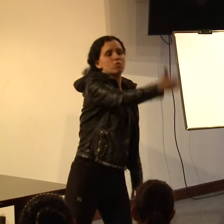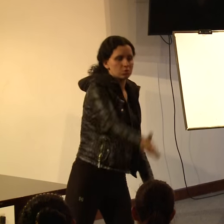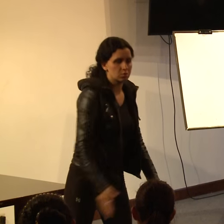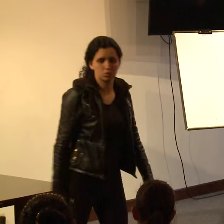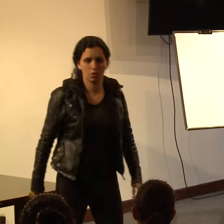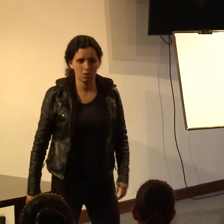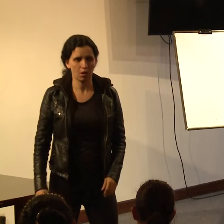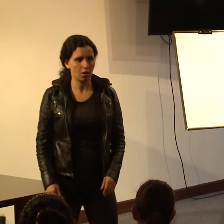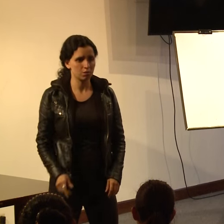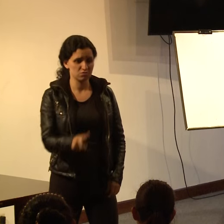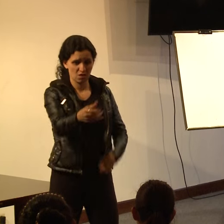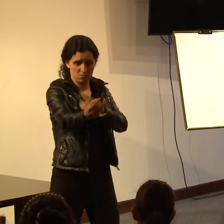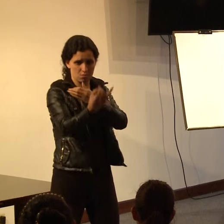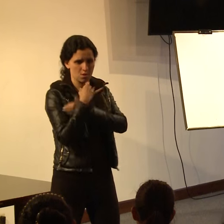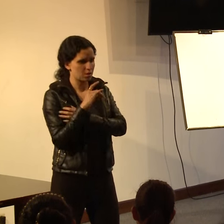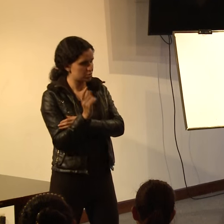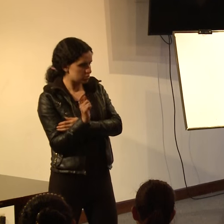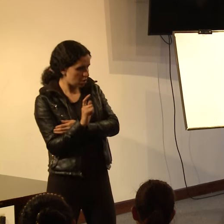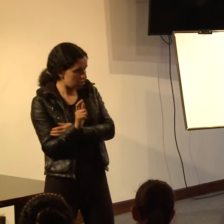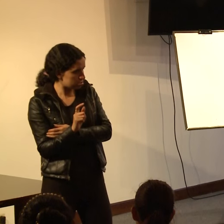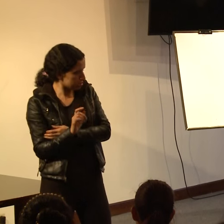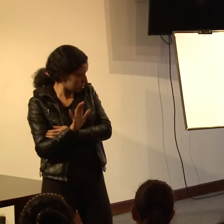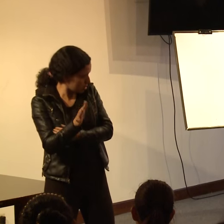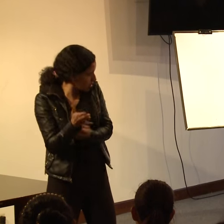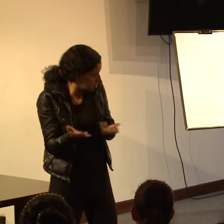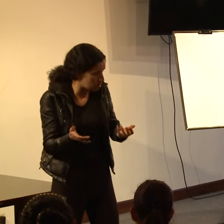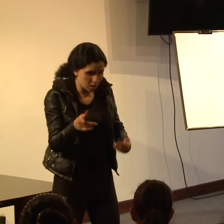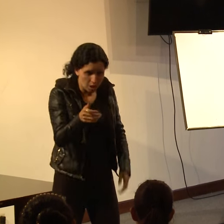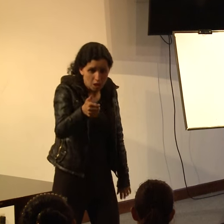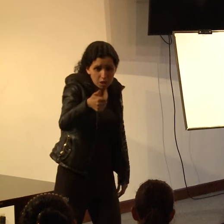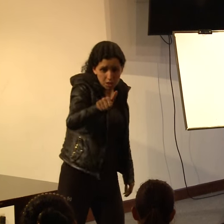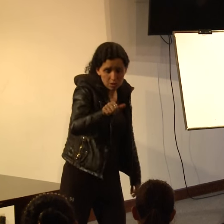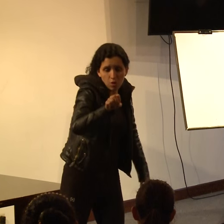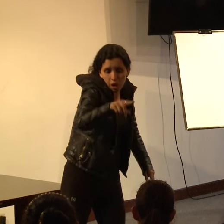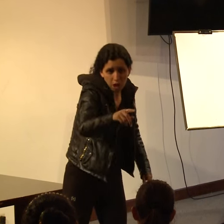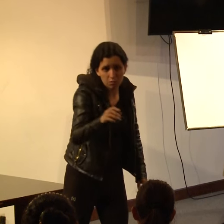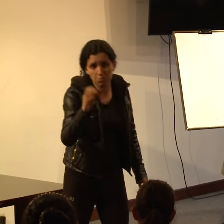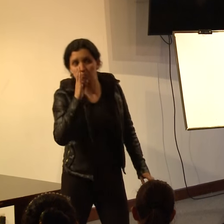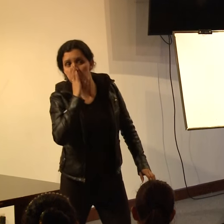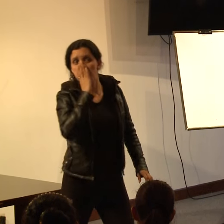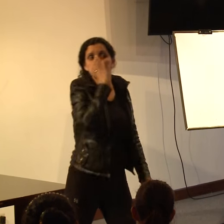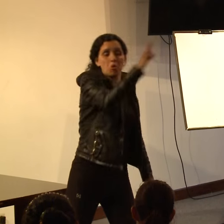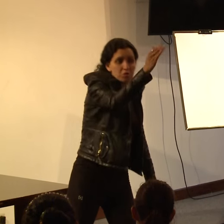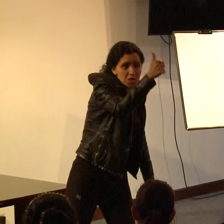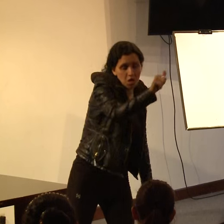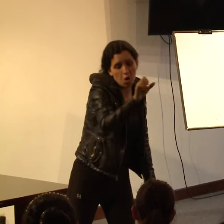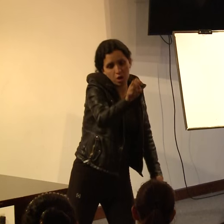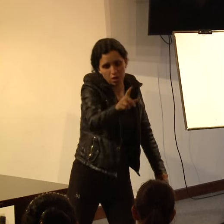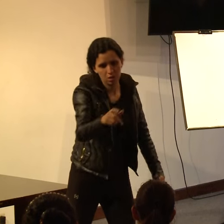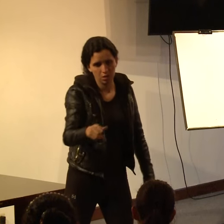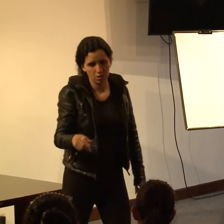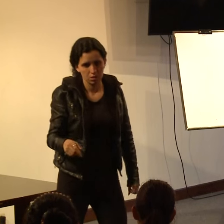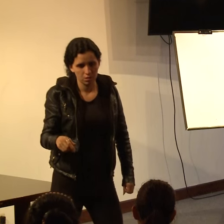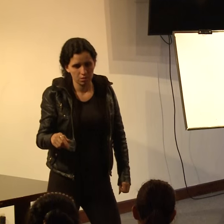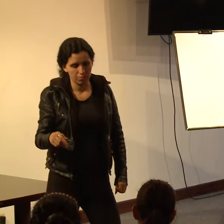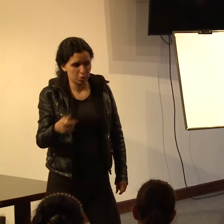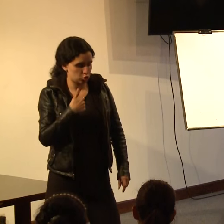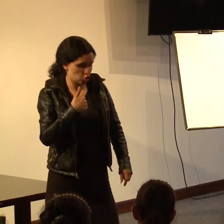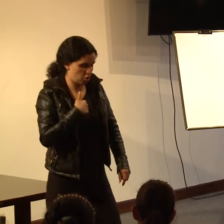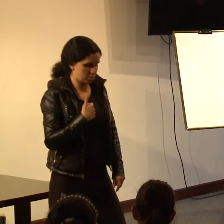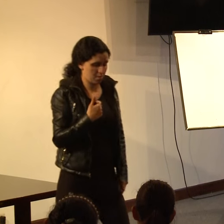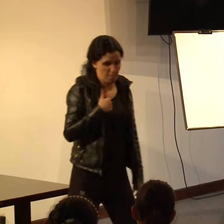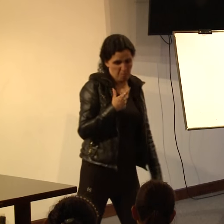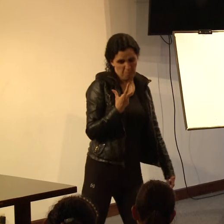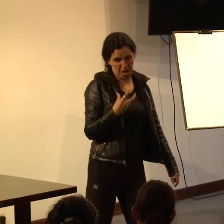que trabajar, y desde ahí entonces se tiene que dar la exigencia. Es decir, usted puede hacer 10, pues hace 10, y de pronto si acaso hace un poquito más, pero no lo va a poner a hacer las 20 que hace el de al lado que